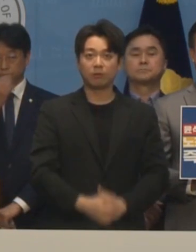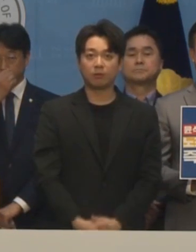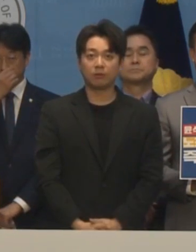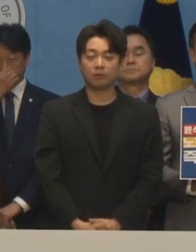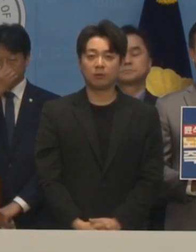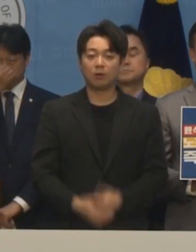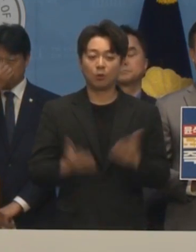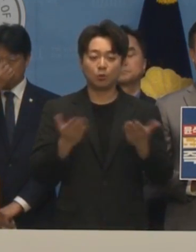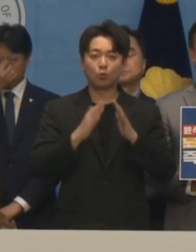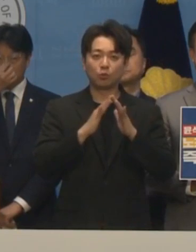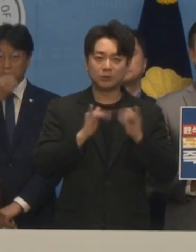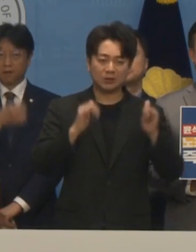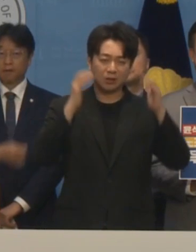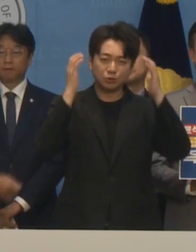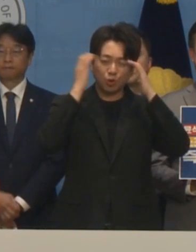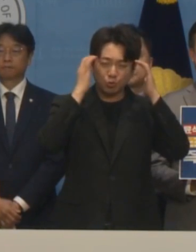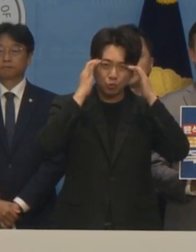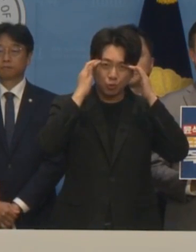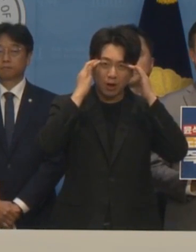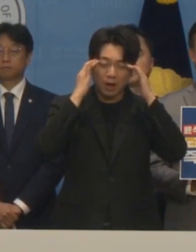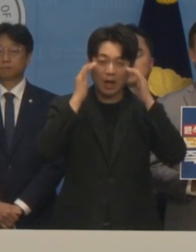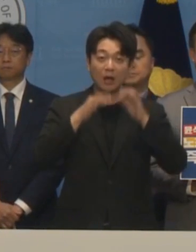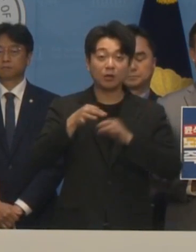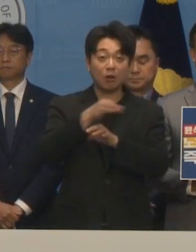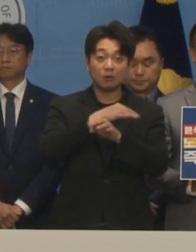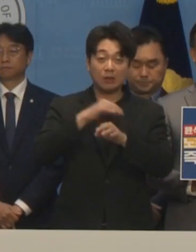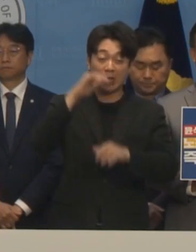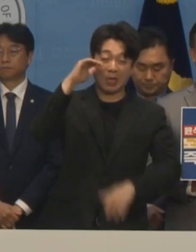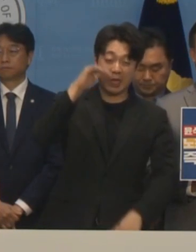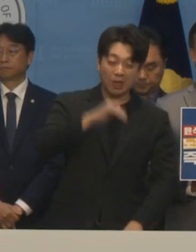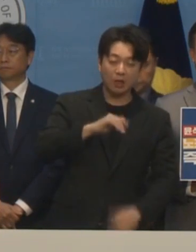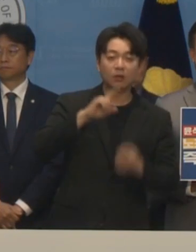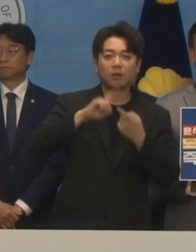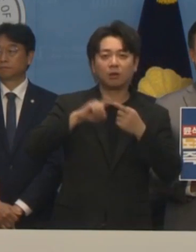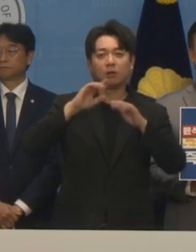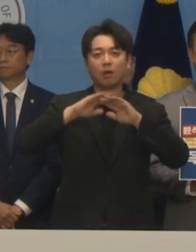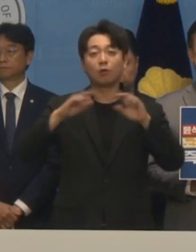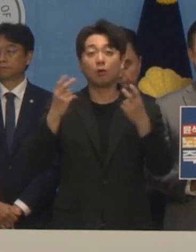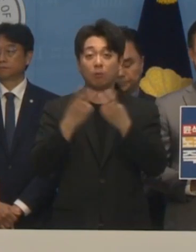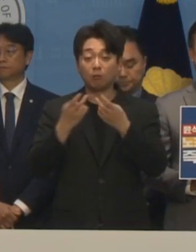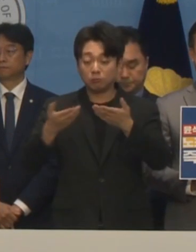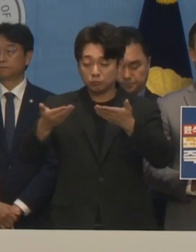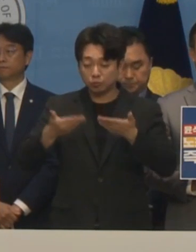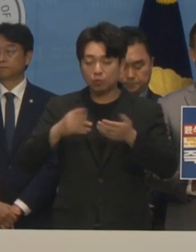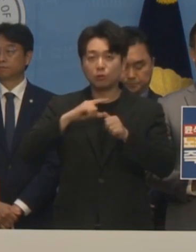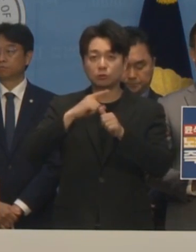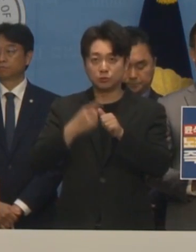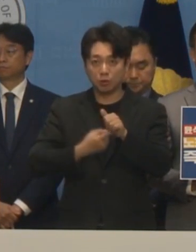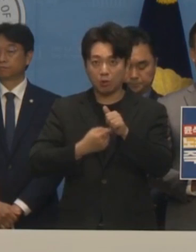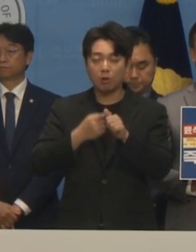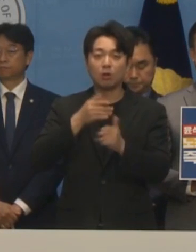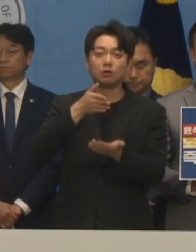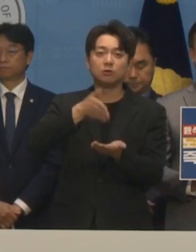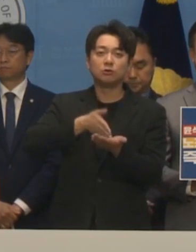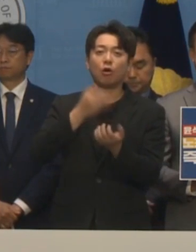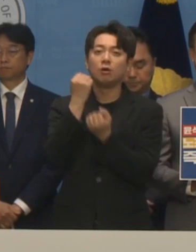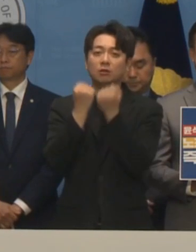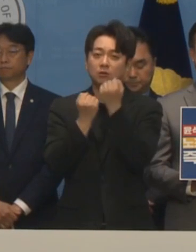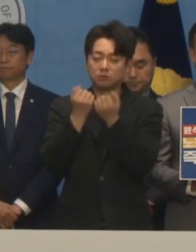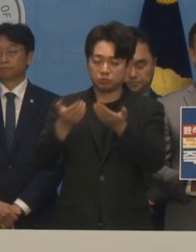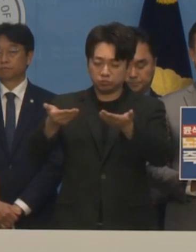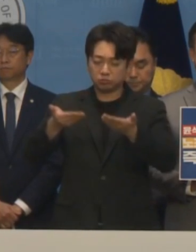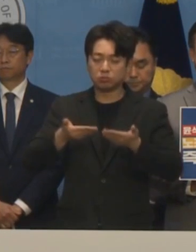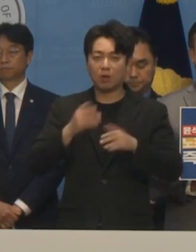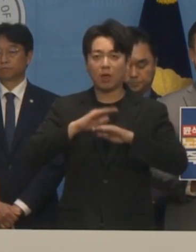노동자들의 절규와 파탄난 민생경제에 대한 대안이라도 가져와서 국민과 야당을 설득한 이후에 거부권을